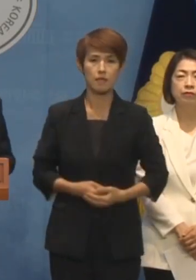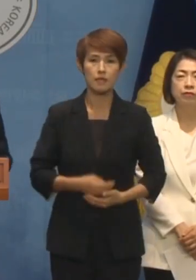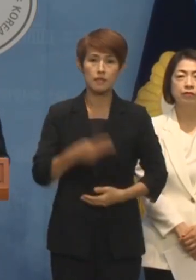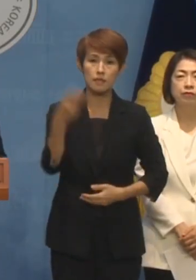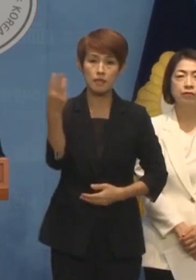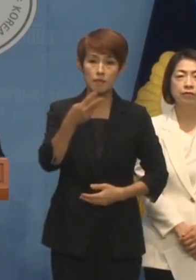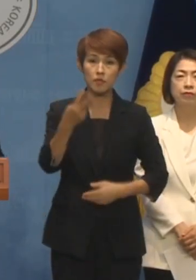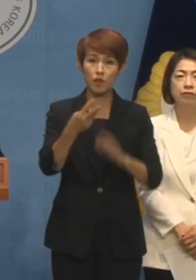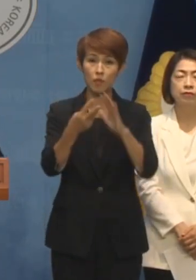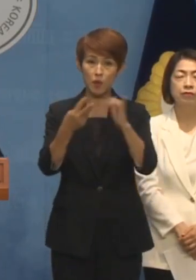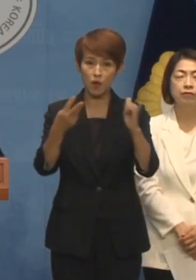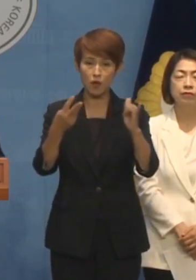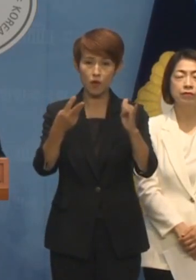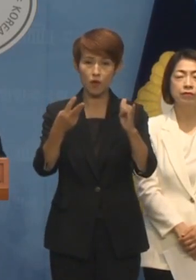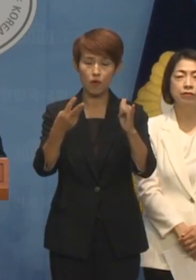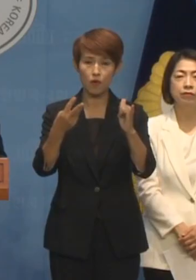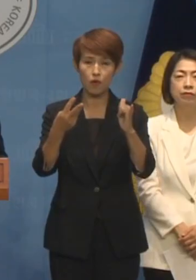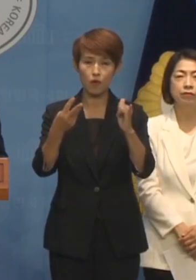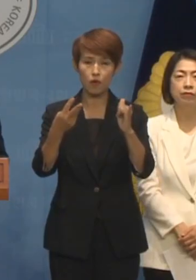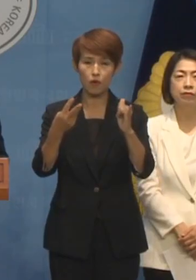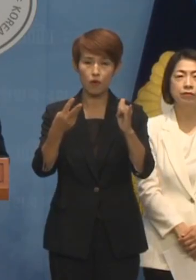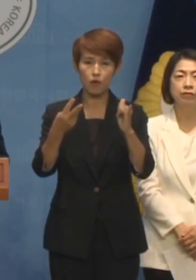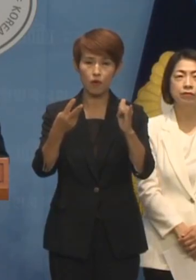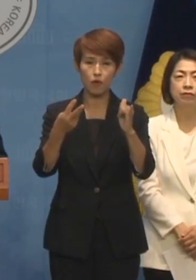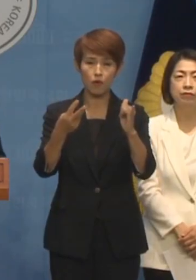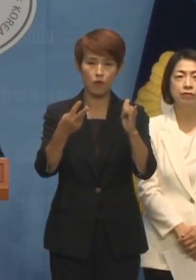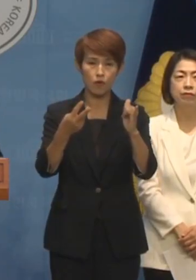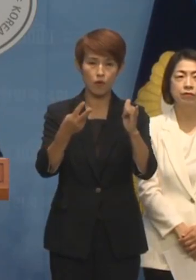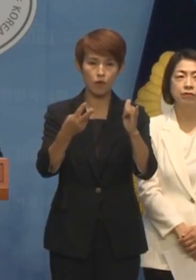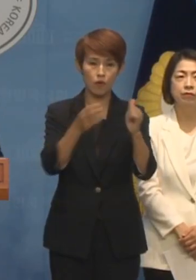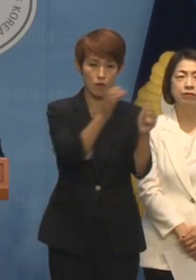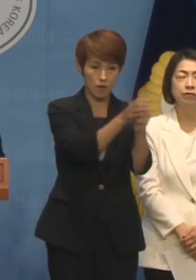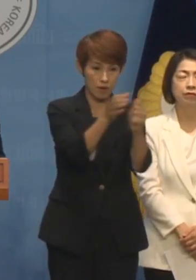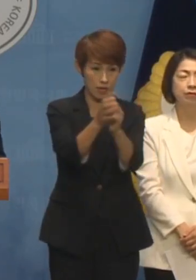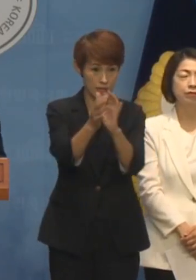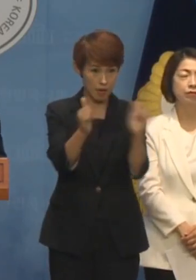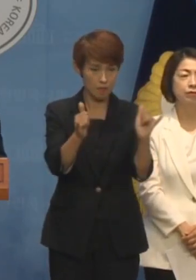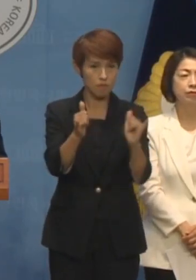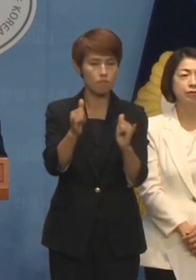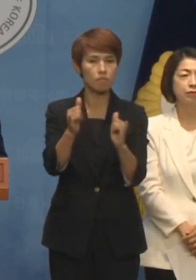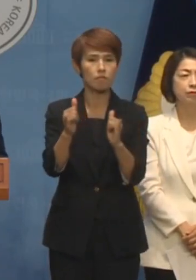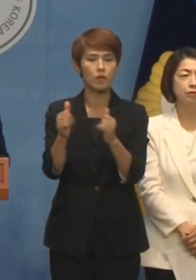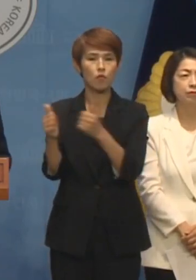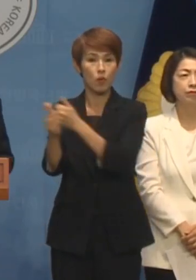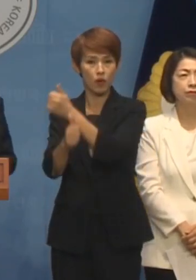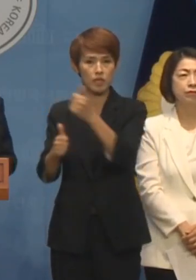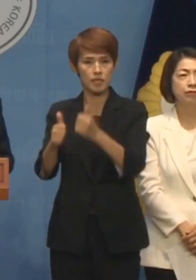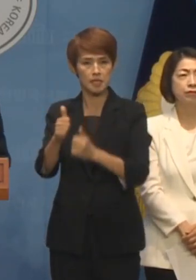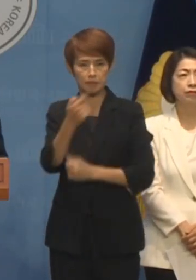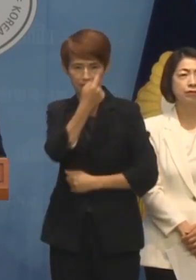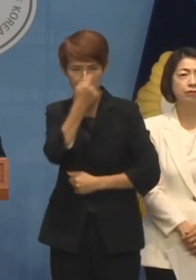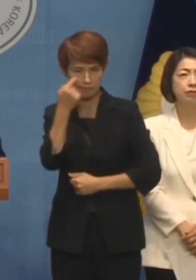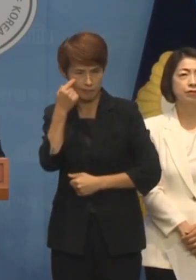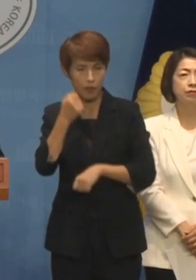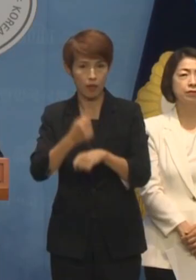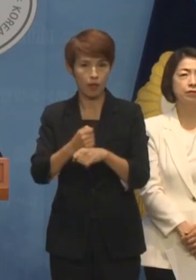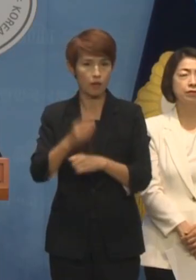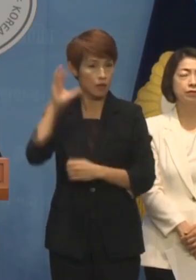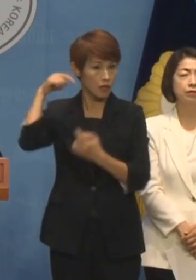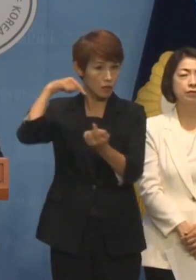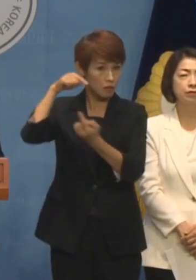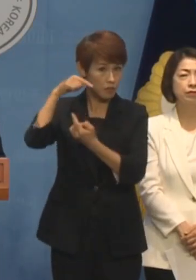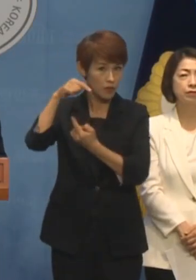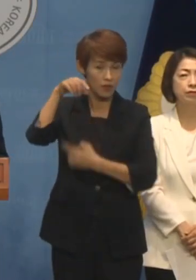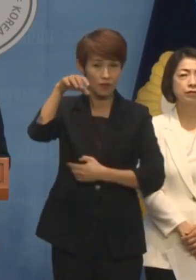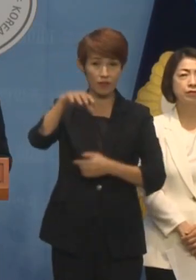3,000명의 정부 요직 인사를 상원이 인준합니다. 청문회에서 단 한 사람의